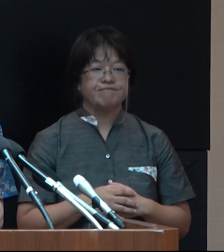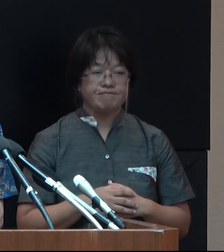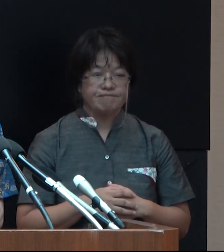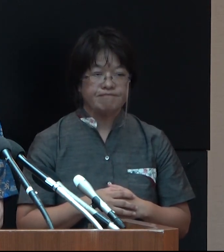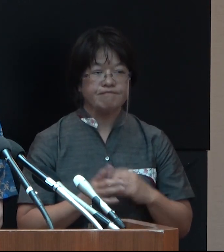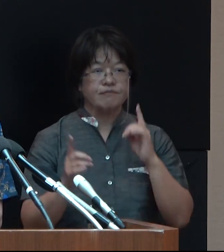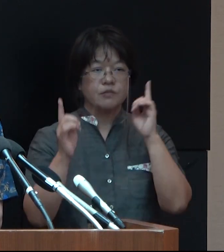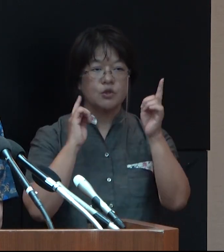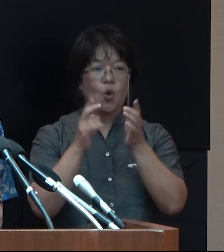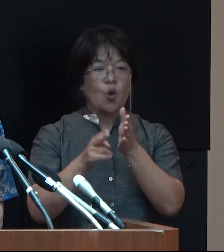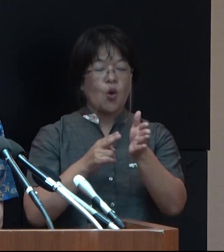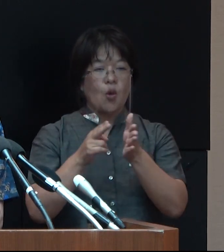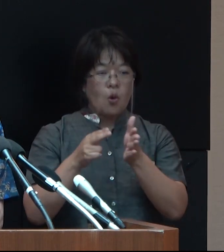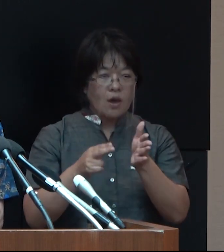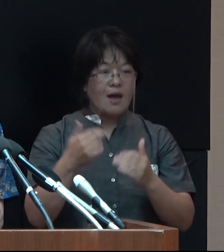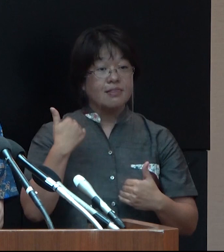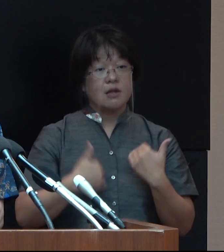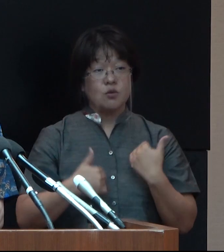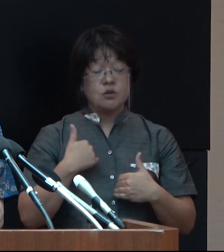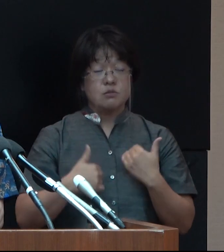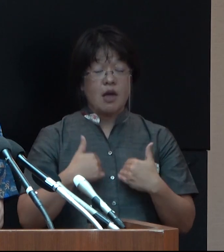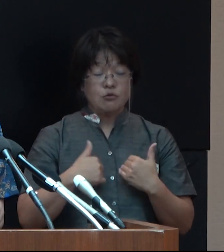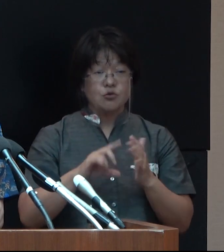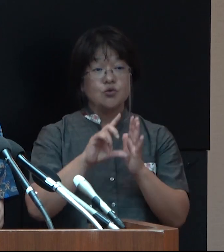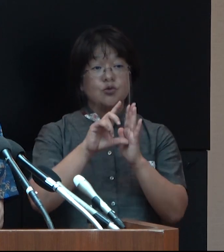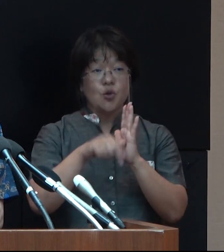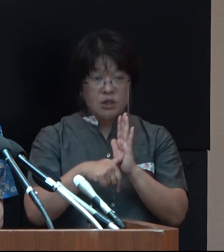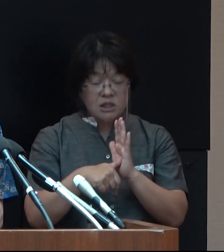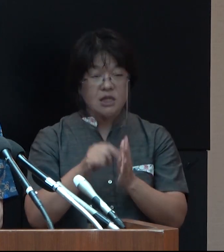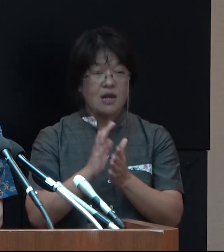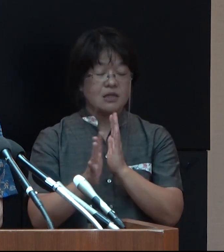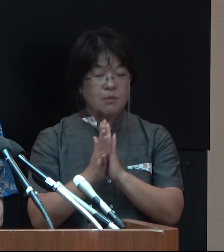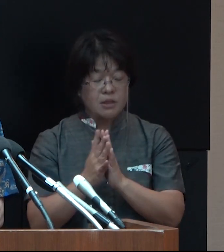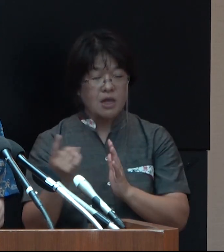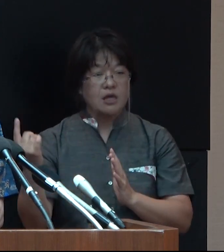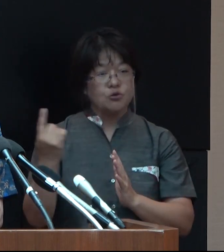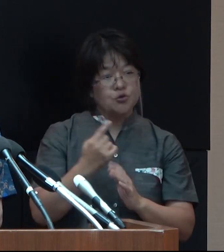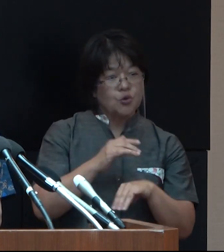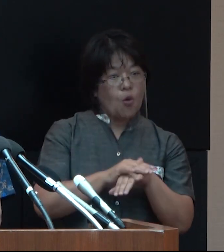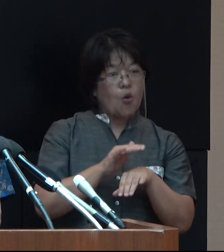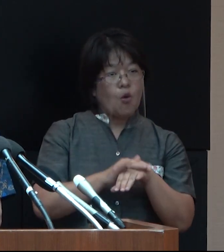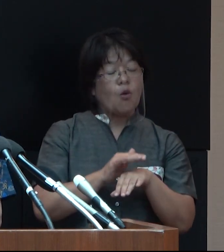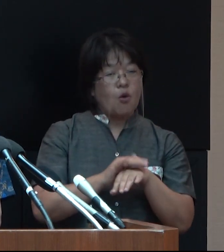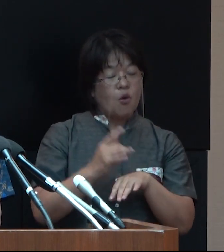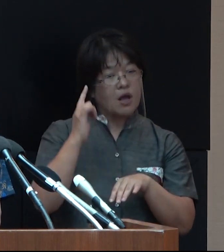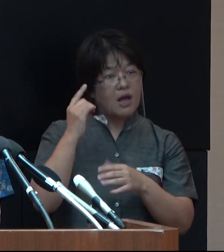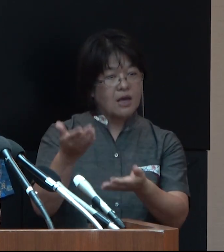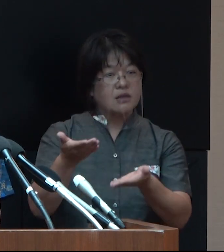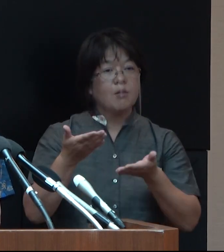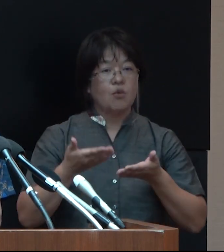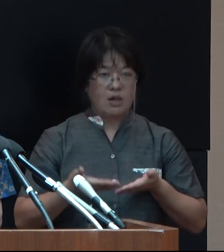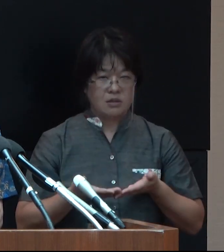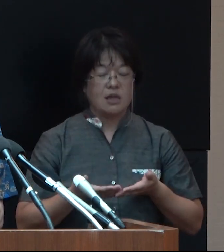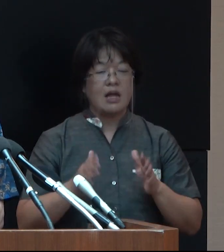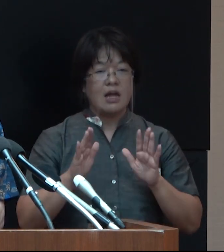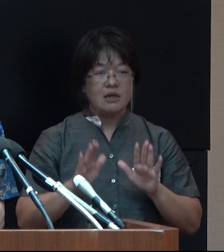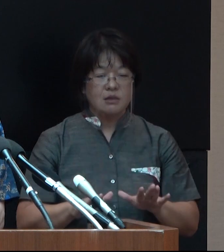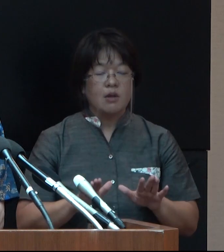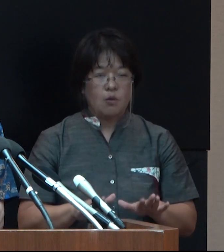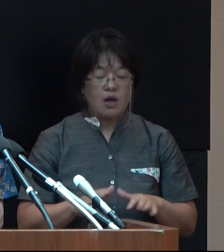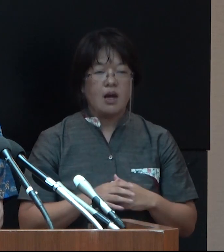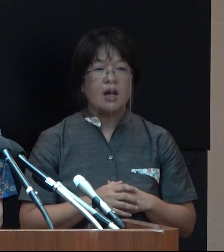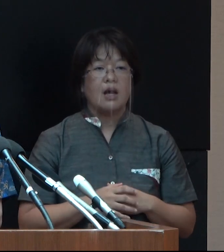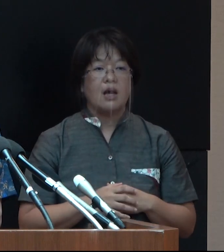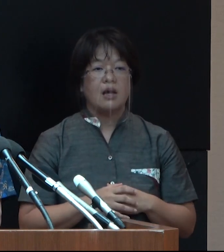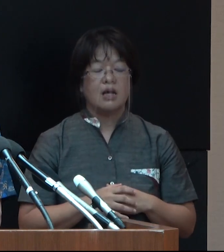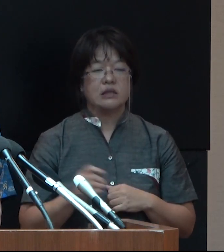める機会にもう一度、考えていただいて、この特に緊急事態宣言を